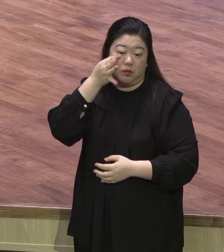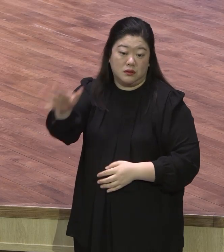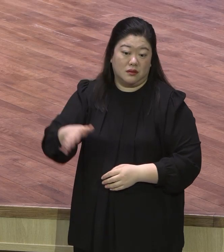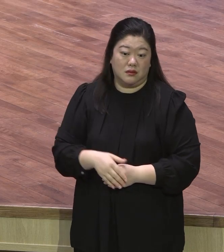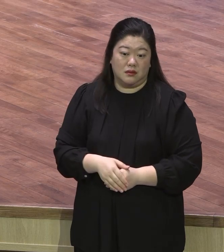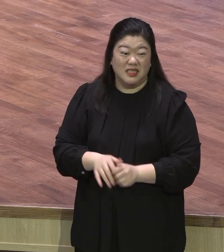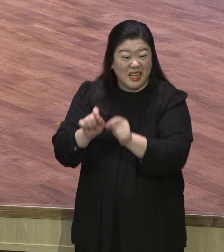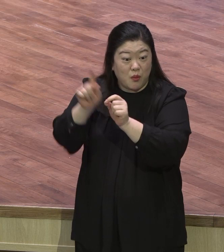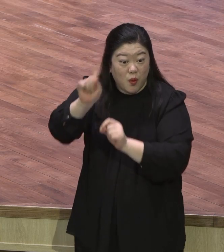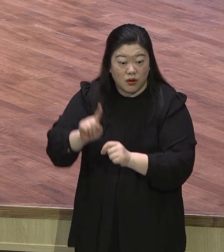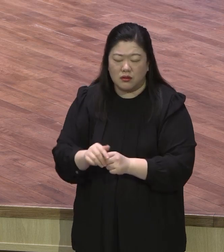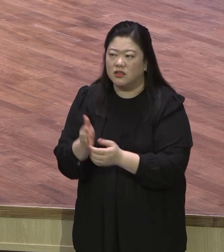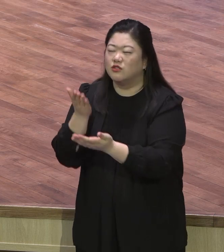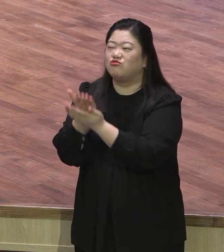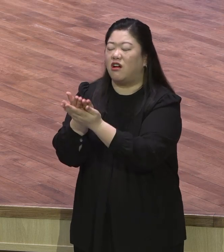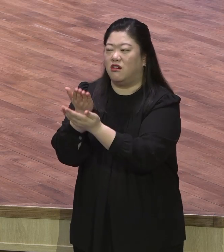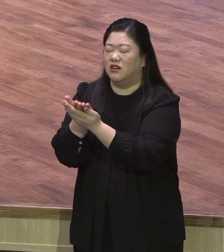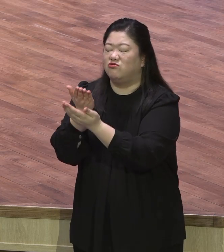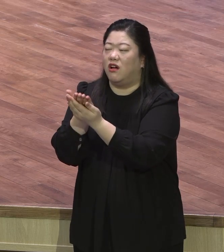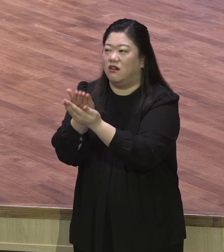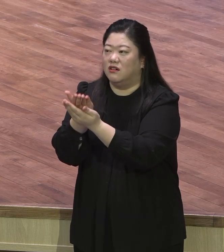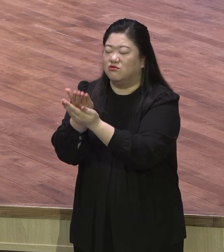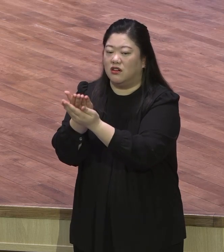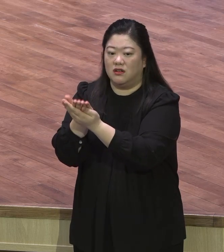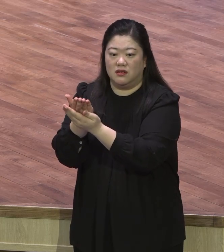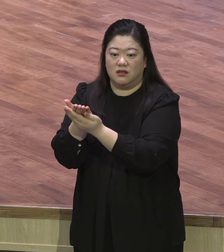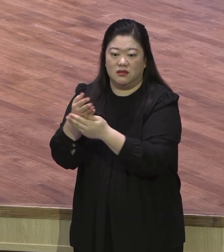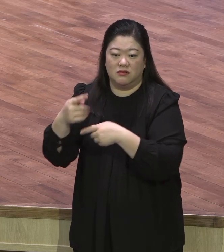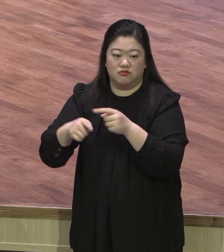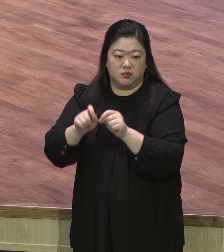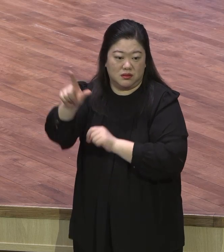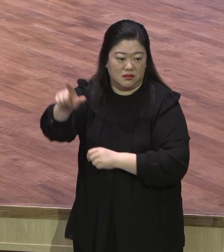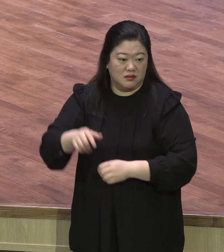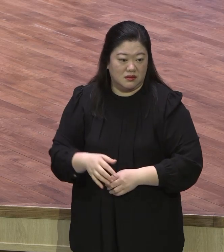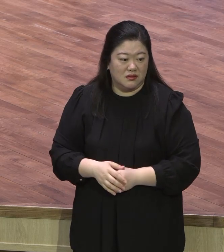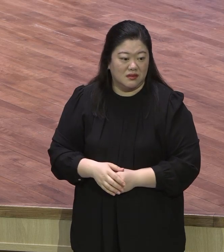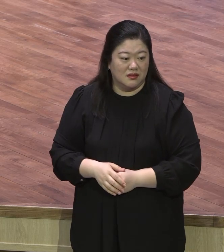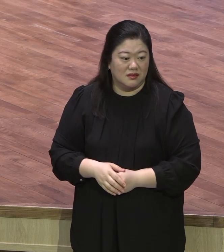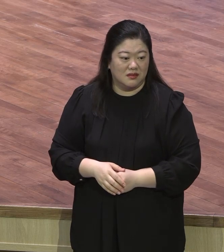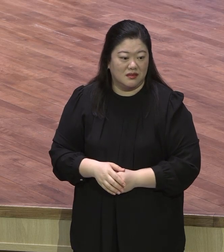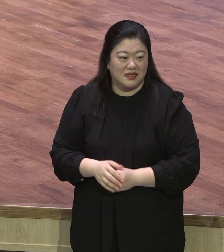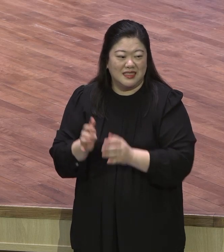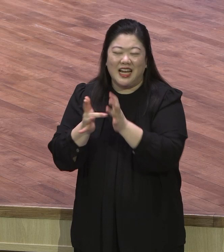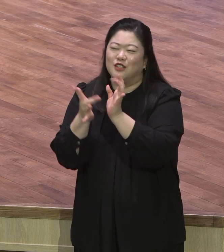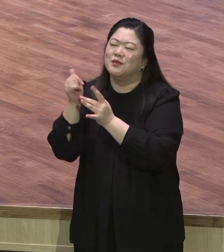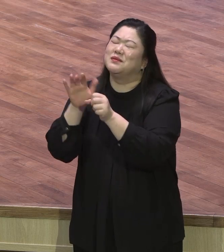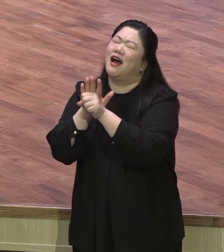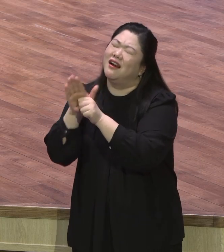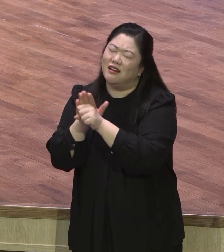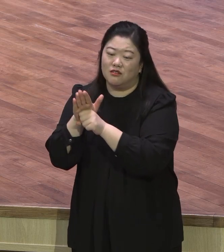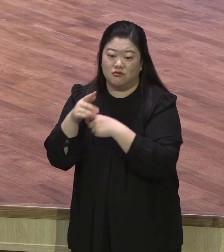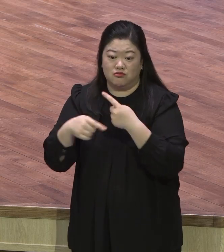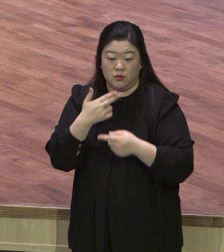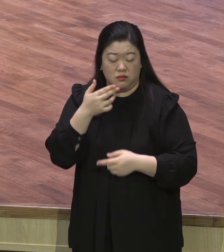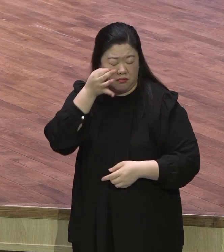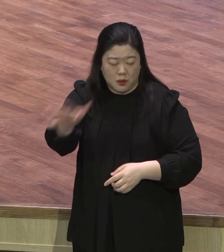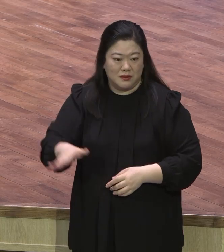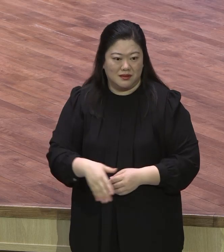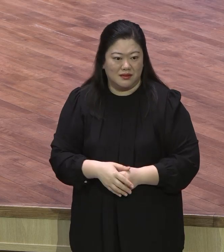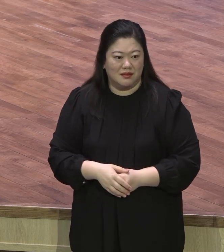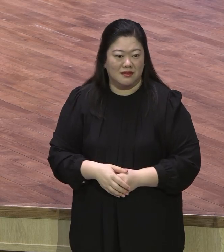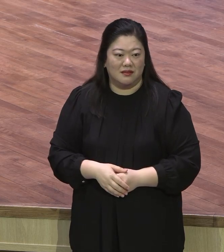주시옵소서. 그것을 하지 말란 말은 아닙니다. 그런데 제가 이렇게 기도를 하면서 뭐 달라고 기도만 계속